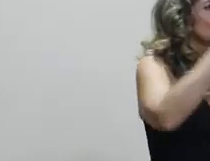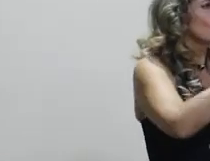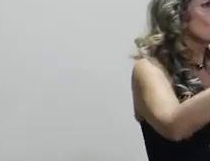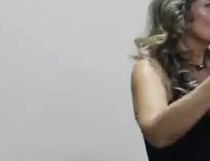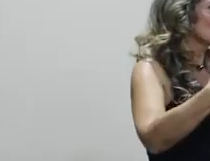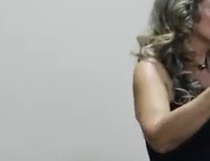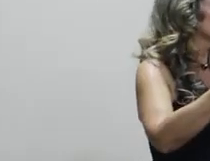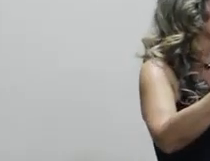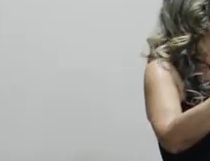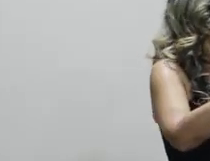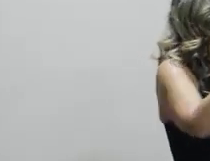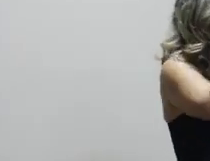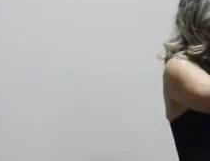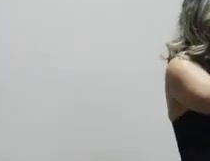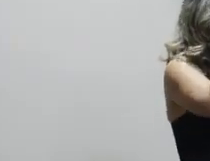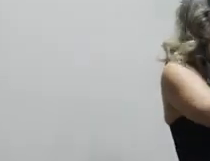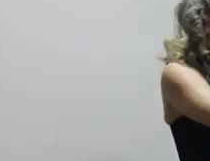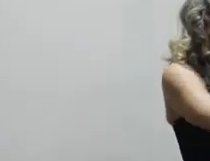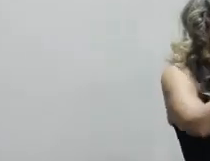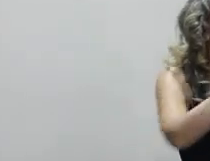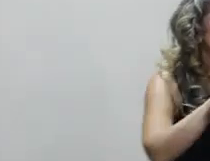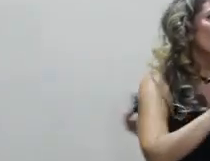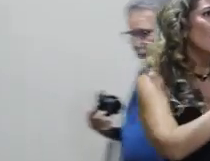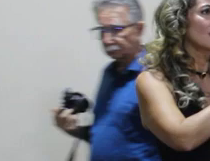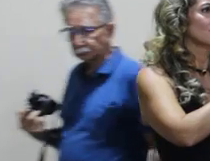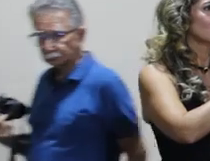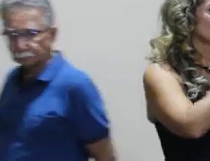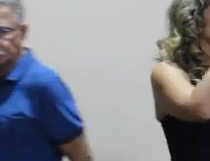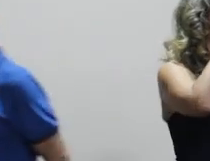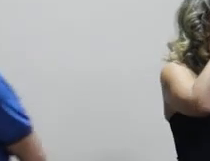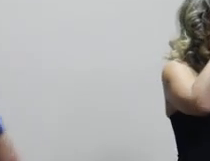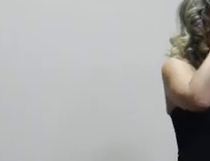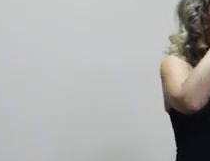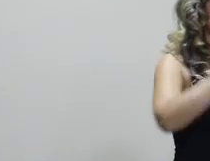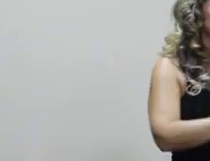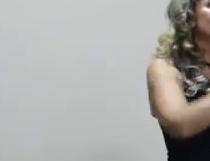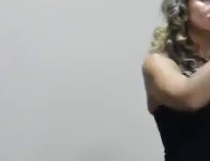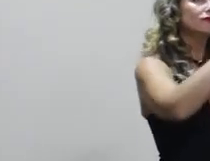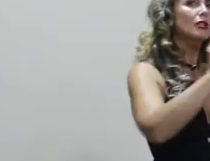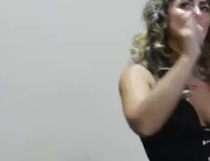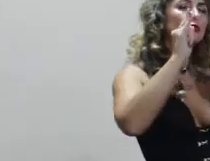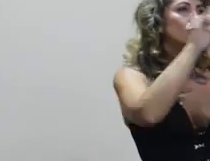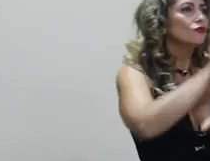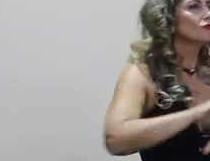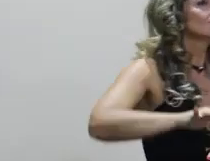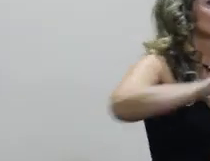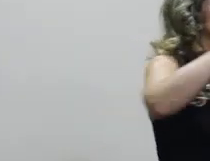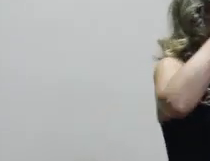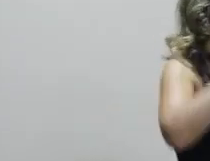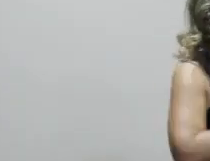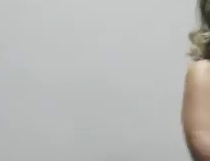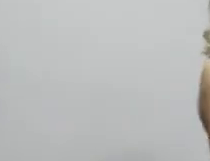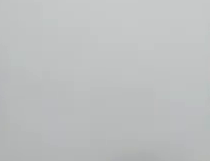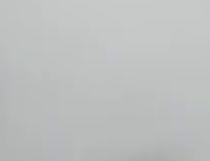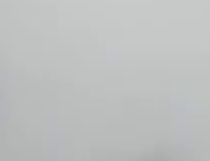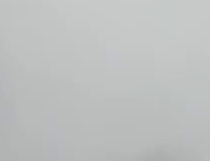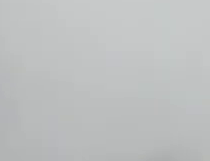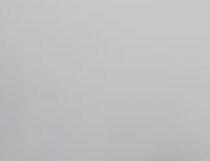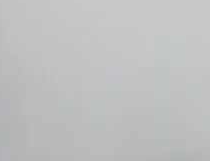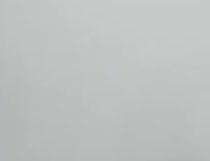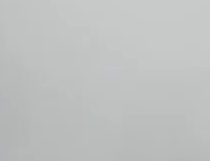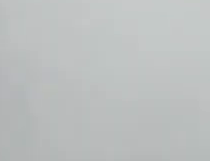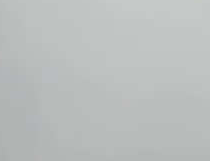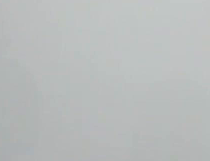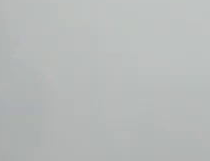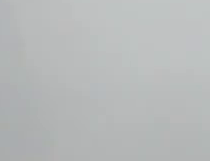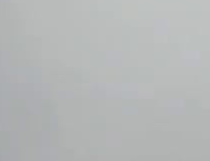coisa, inclusive em patrimônio histórico, é muito importante que nós pensemos na acessibilidade, isso